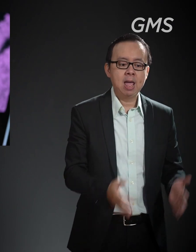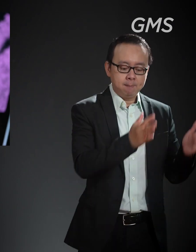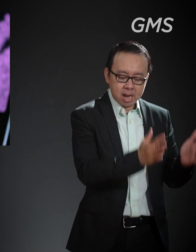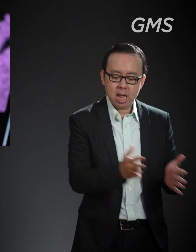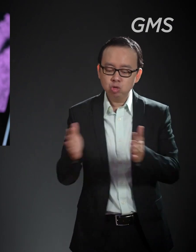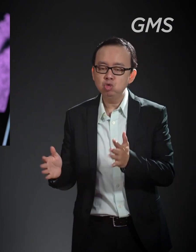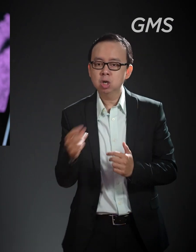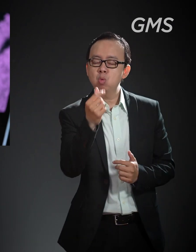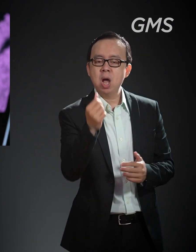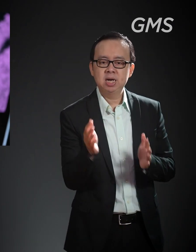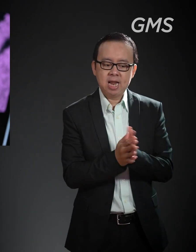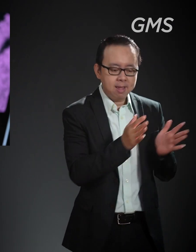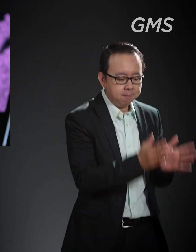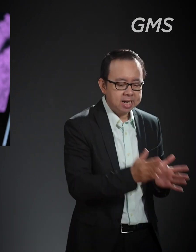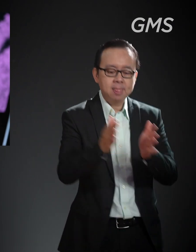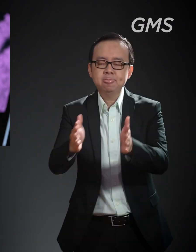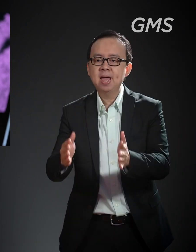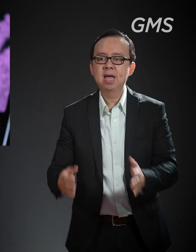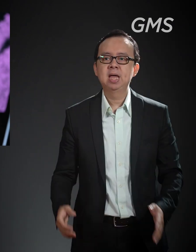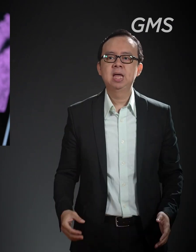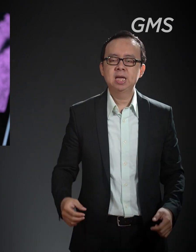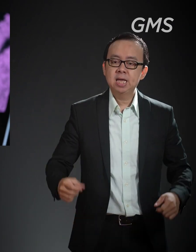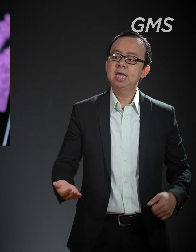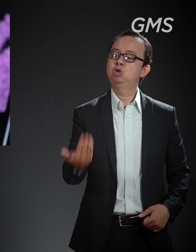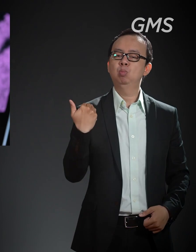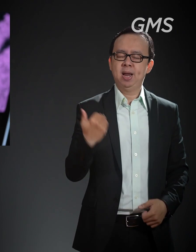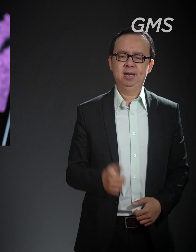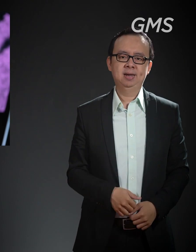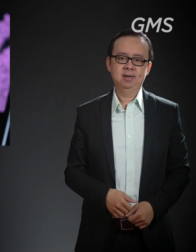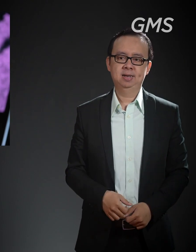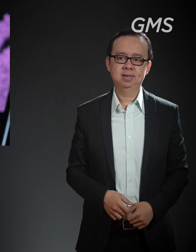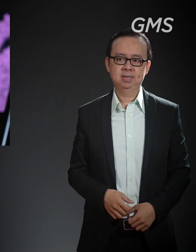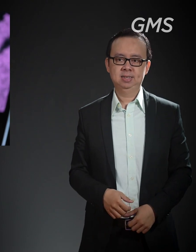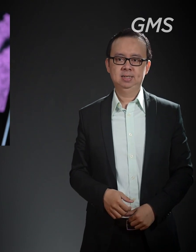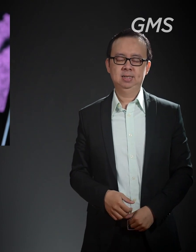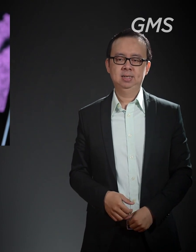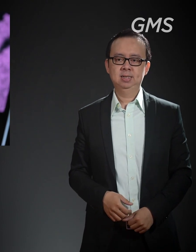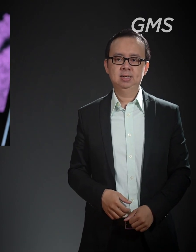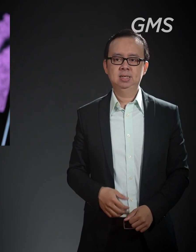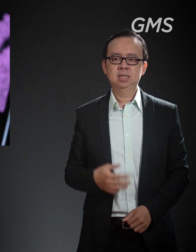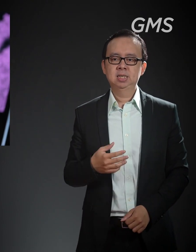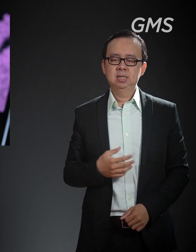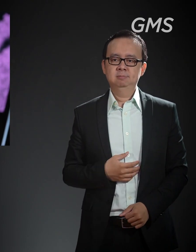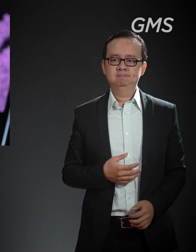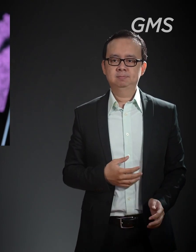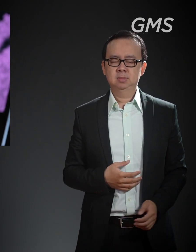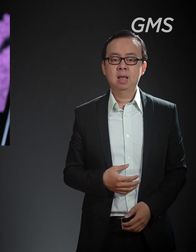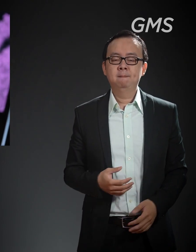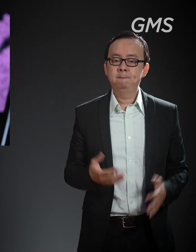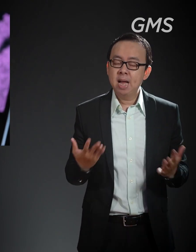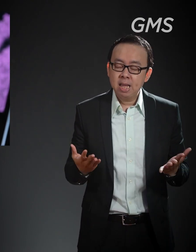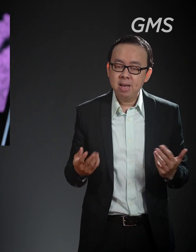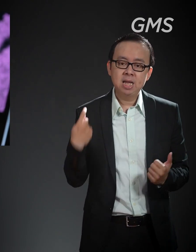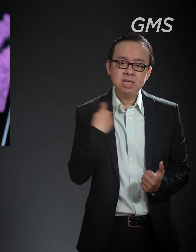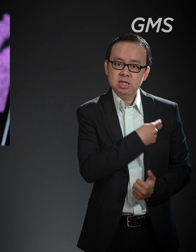kehidupan kita. Nanti saya bicara lebih lanjut bagaimana kita bisa profesional di dalam